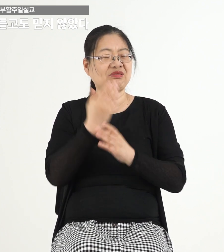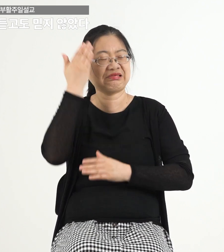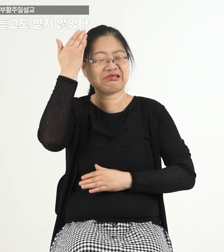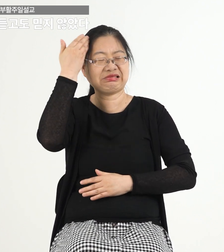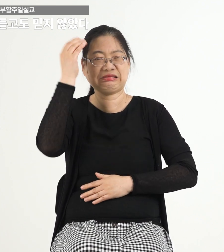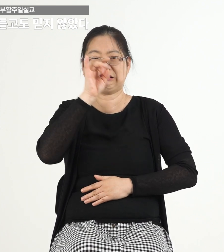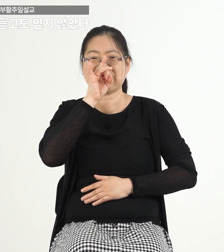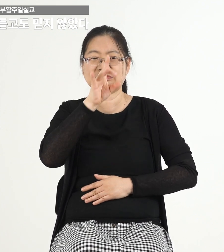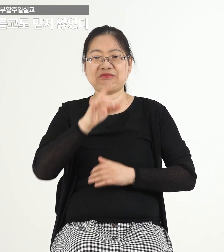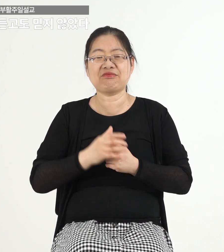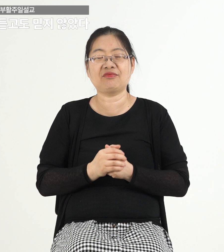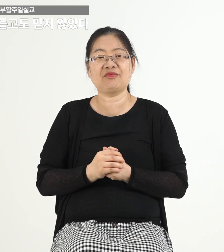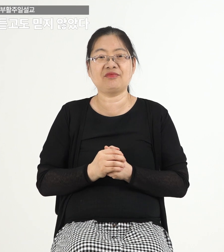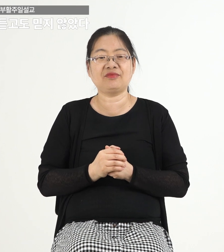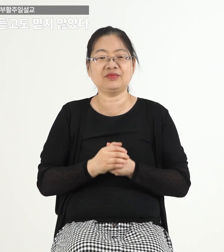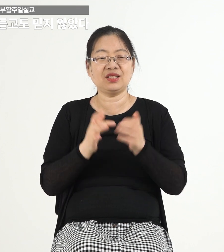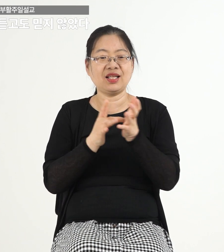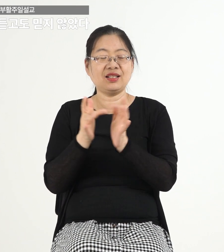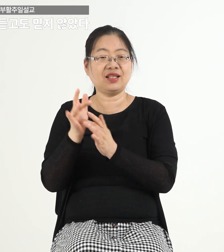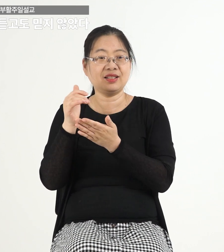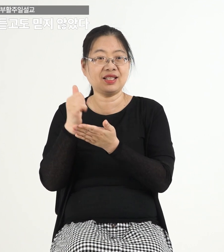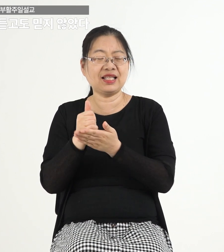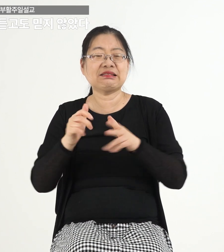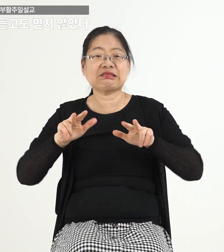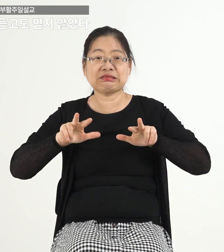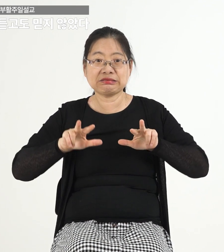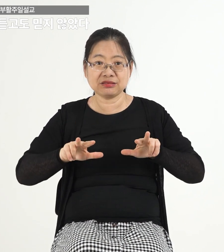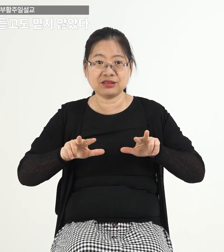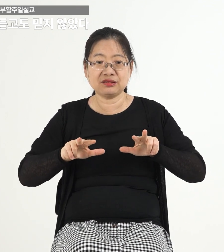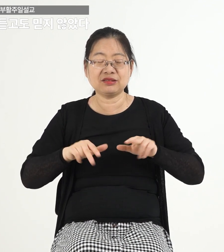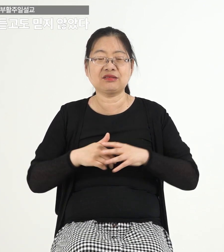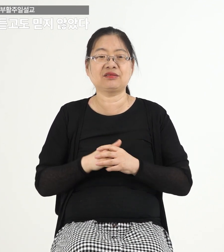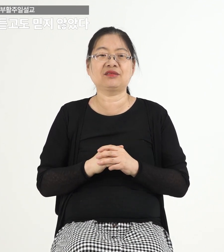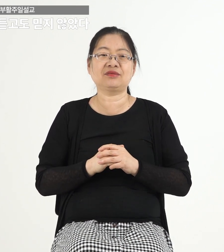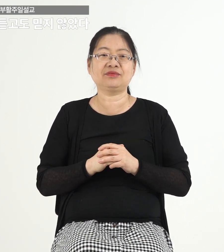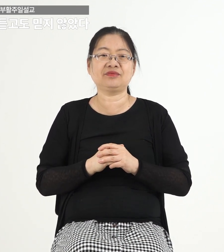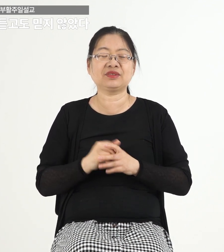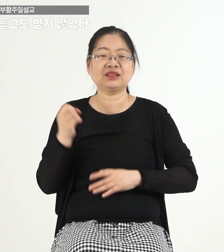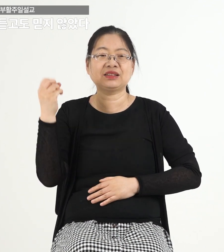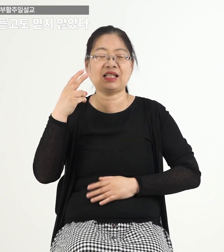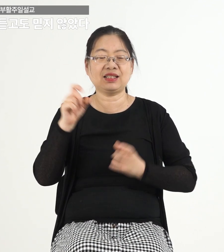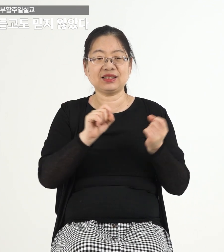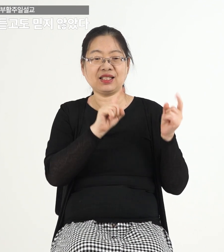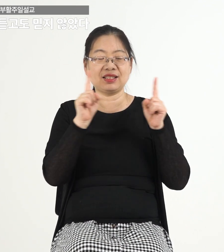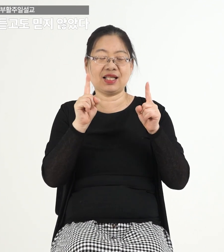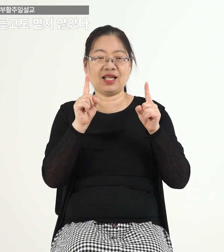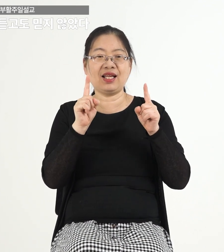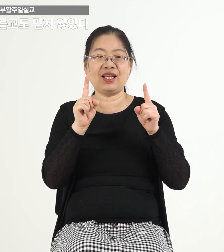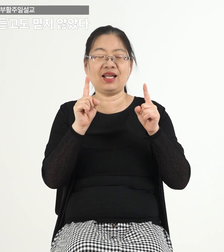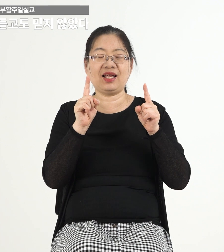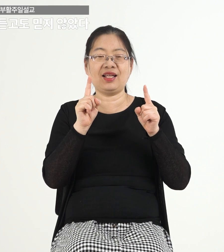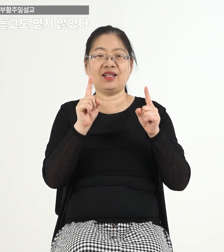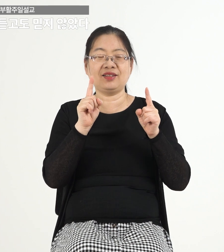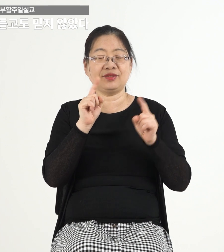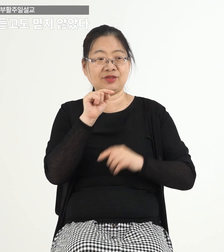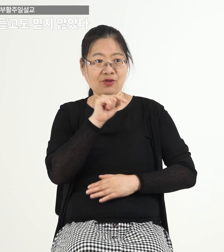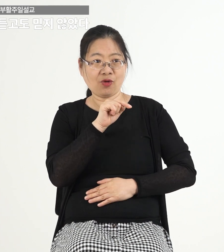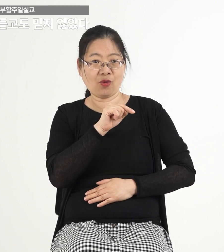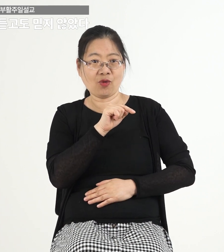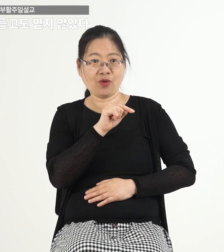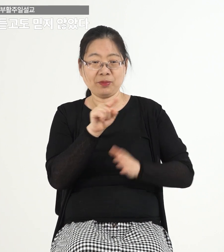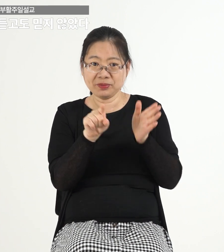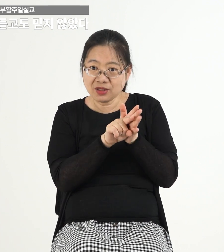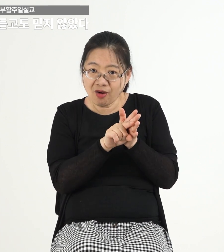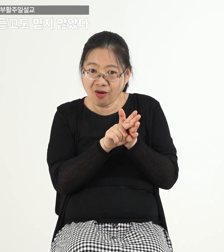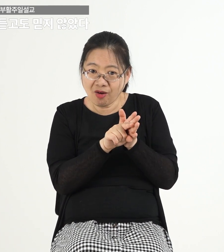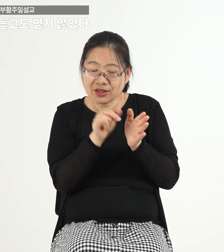되질 못합니다. 예수님이 지금 다시 사셨다는 사실에 대해서는